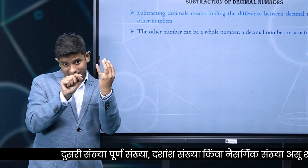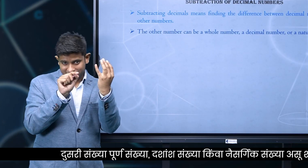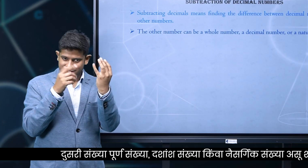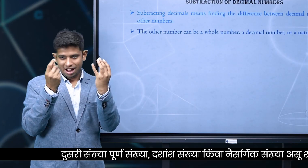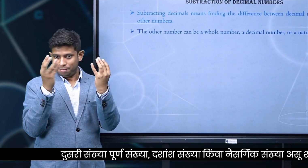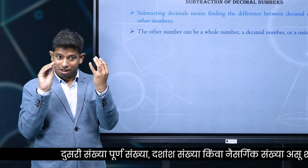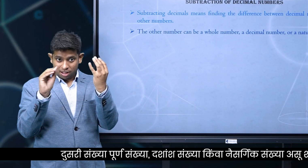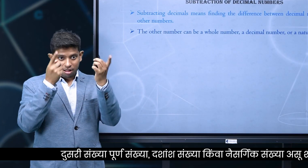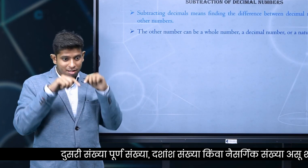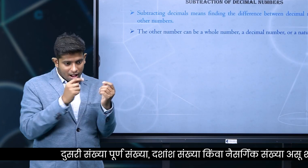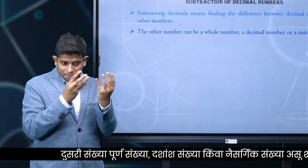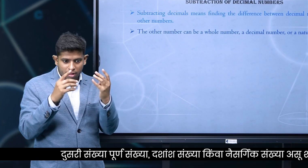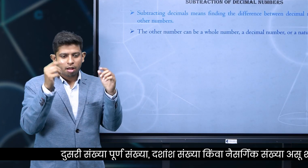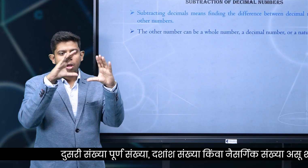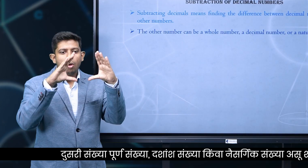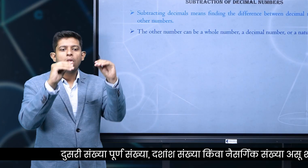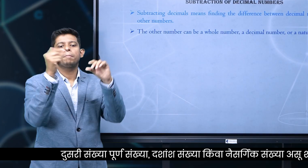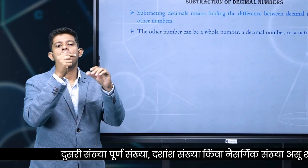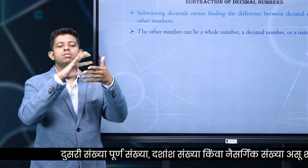दशांश संख्या किंवा नैसर्गिक संख्या असू शकते.